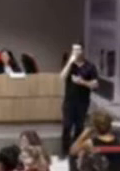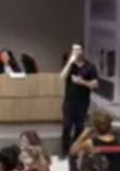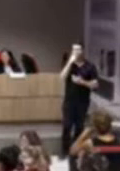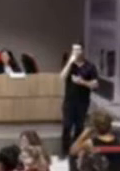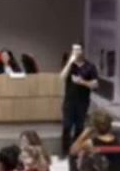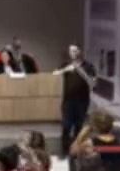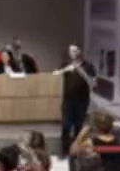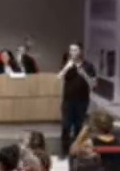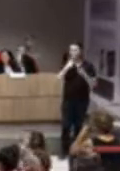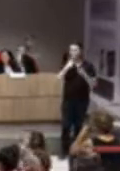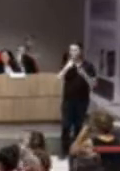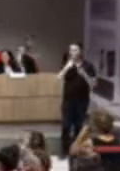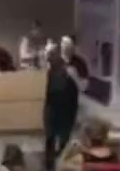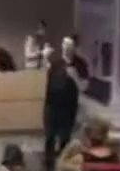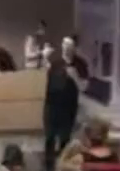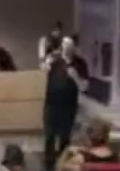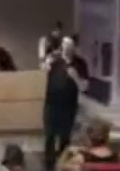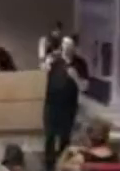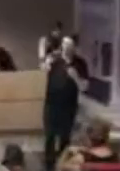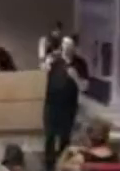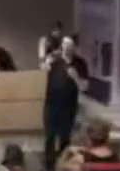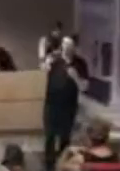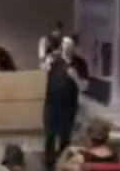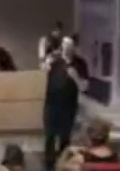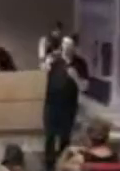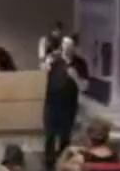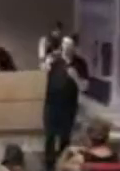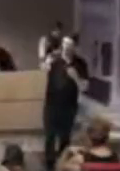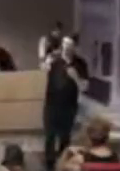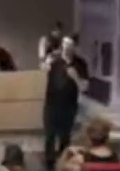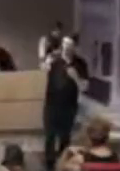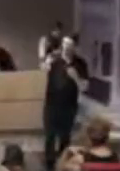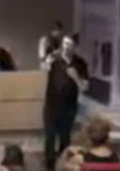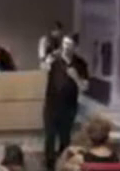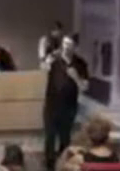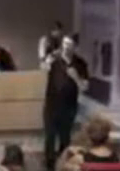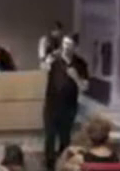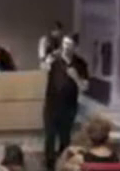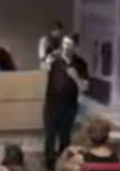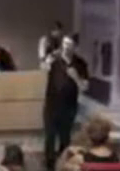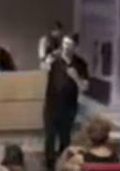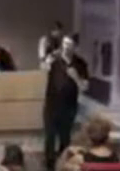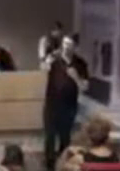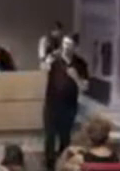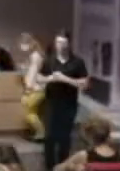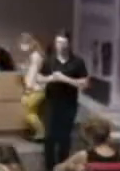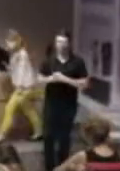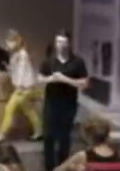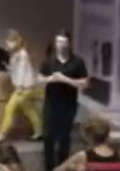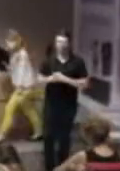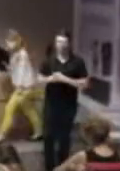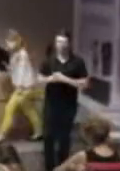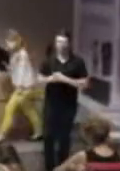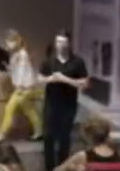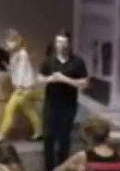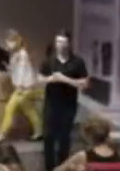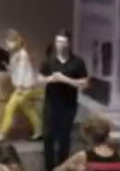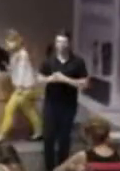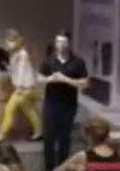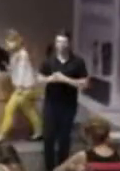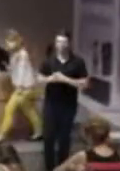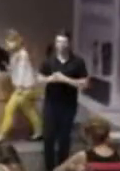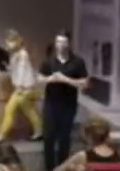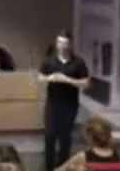para deflagrar a irregularidade, a arbitrariedade que ocorreu ali, né? Esse